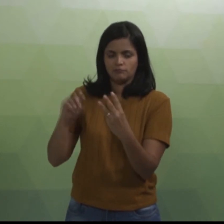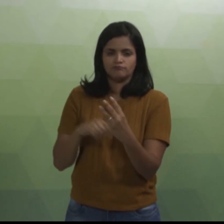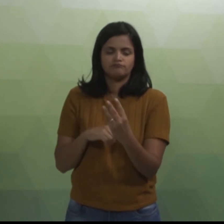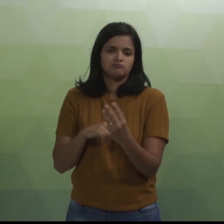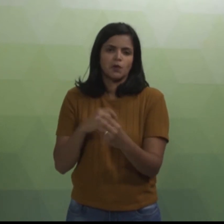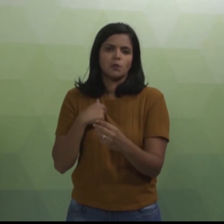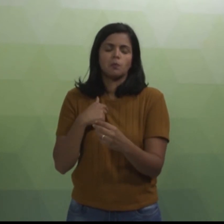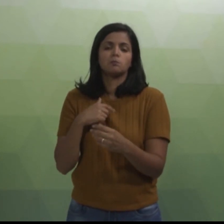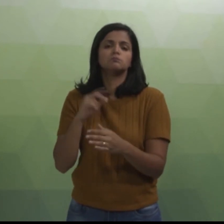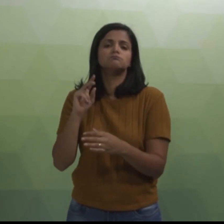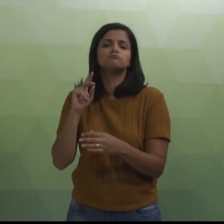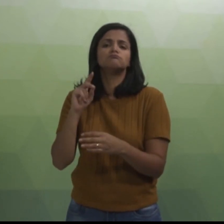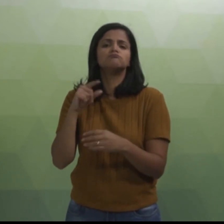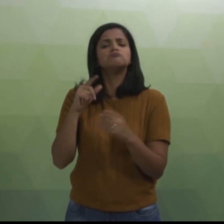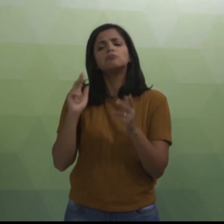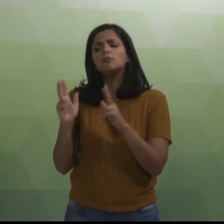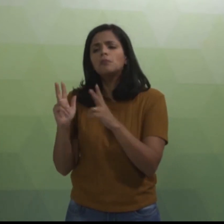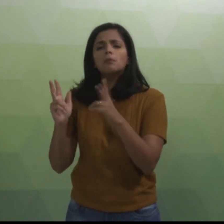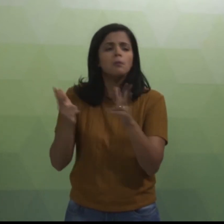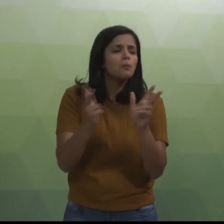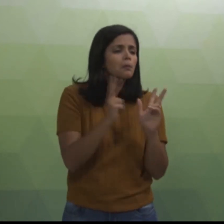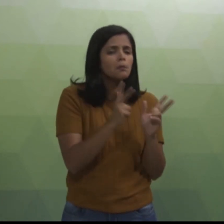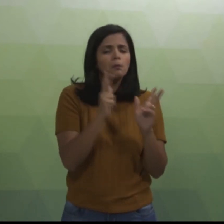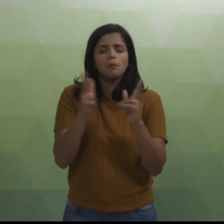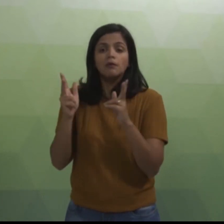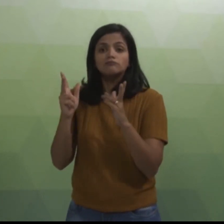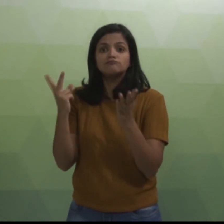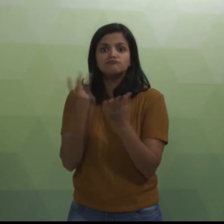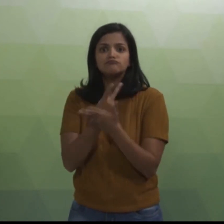Então, em uma conversação, o que acontece?